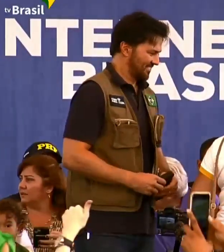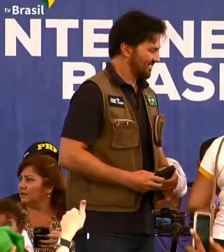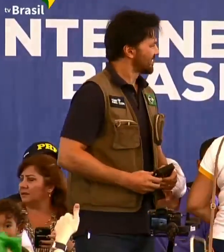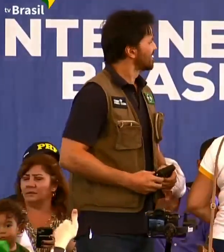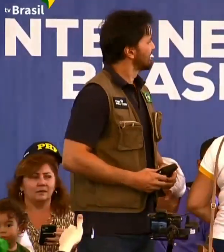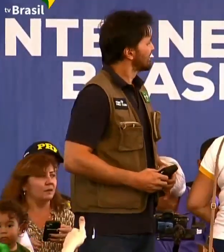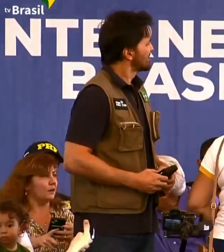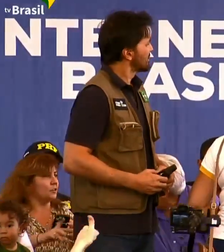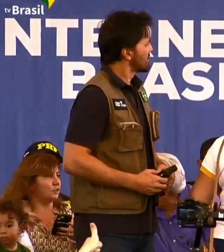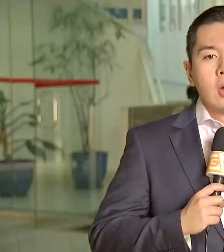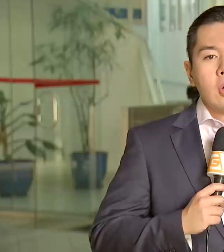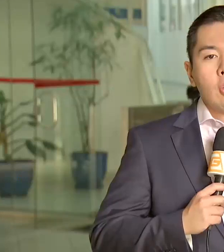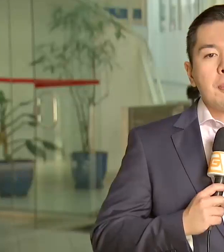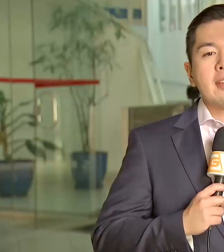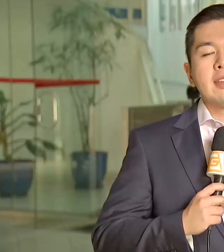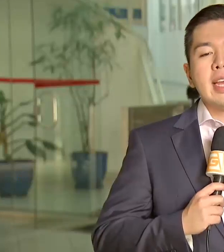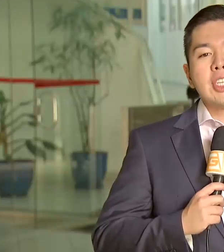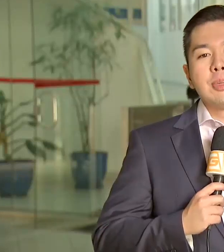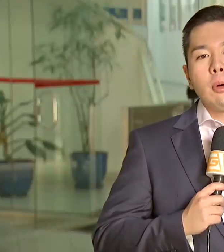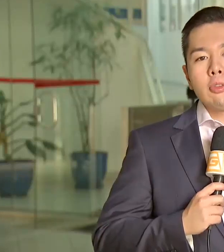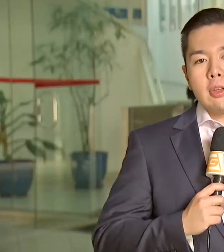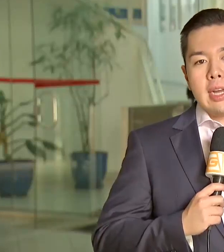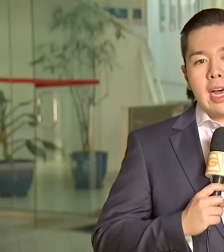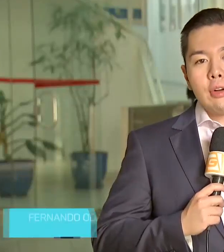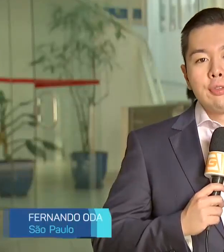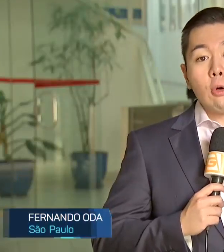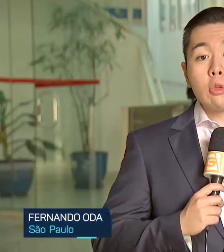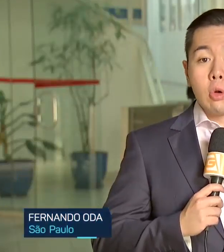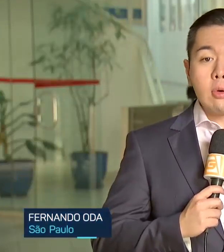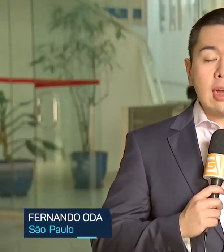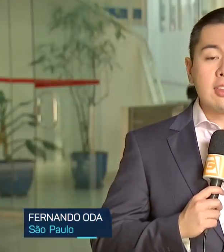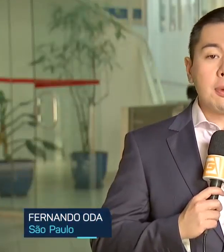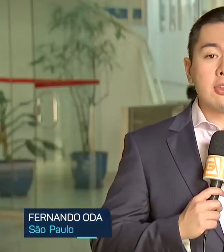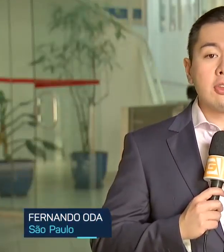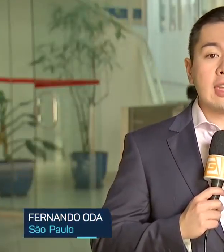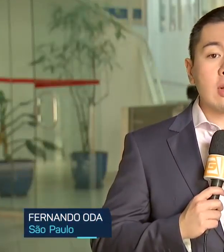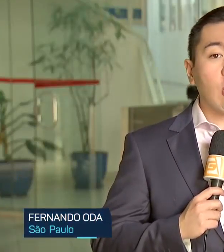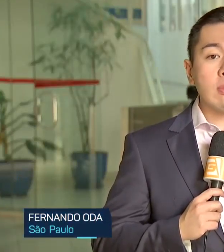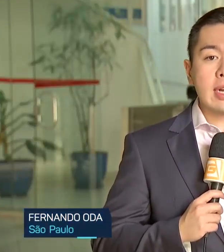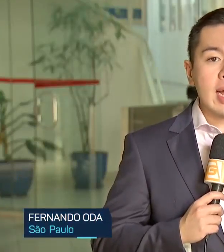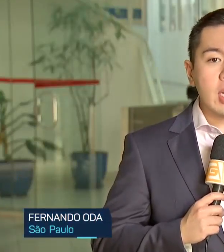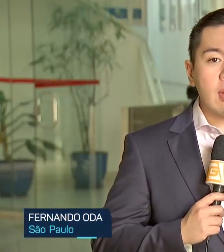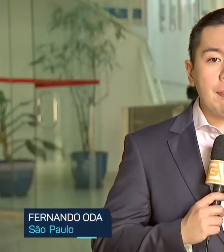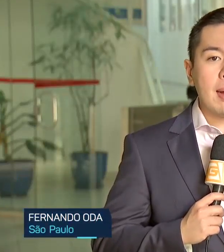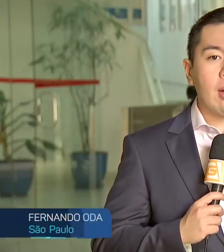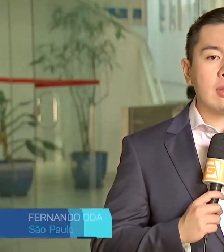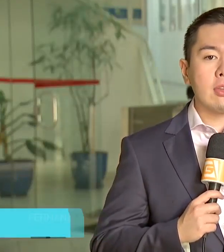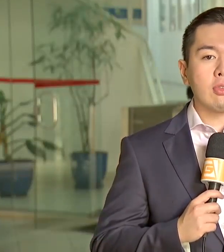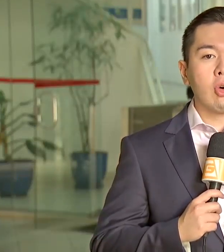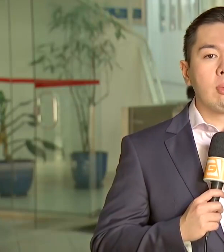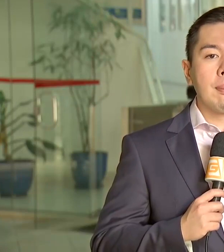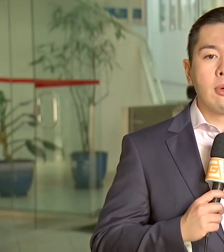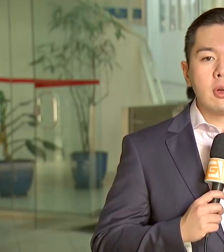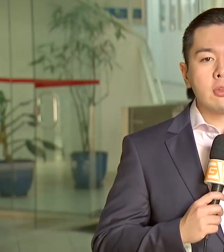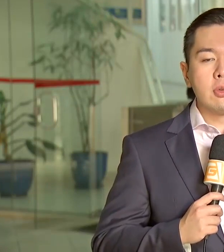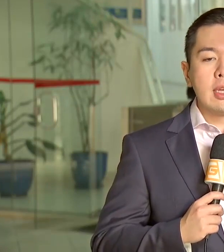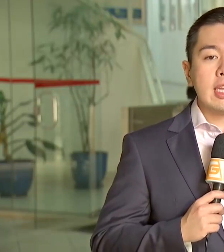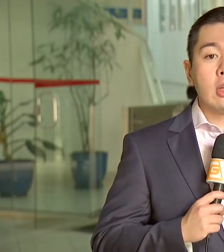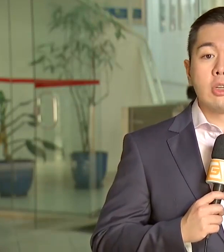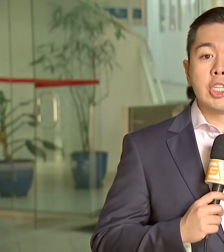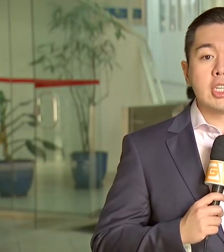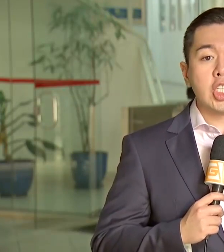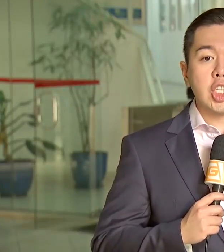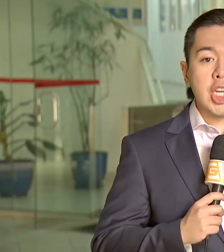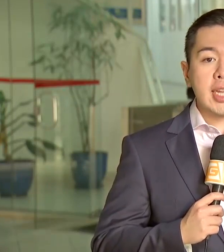e reforma agrária o presidente bolsonaro Voltou a se posicionar contrário a pautas como